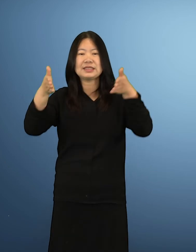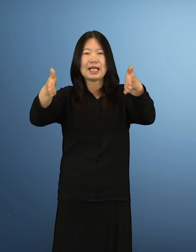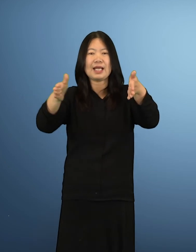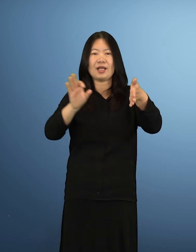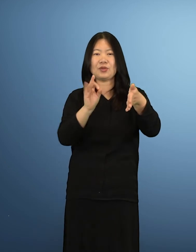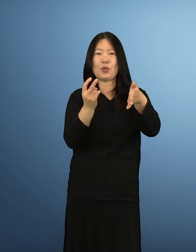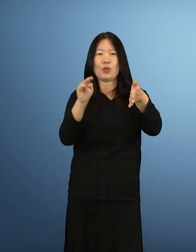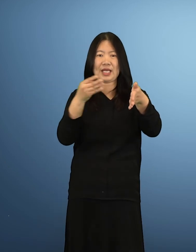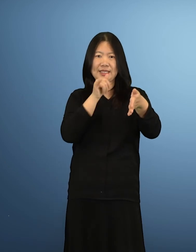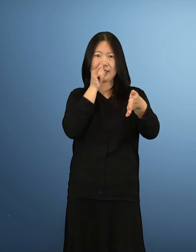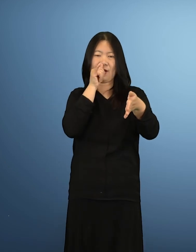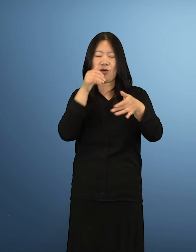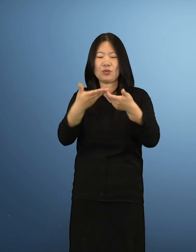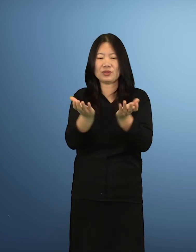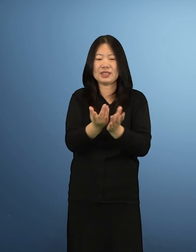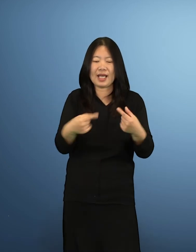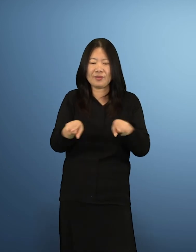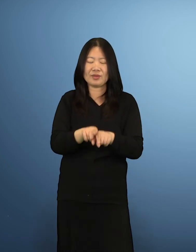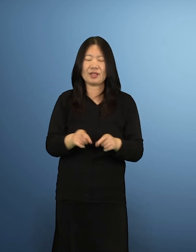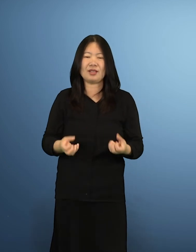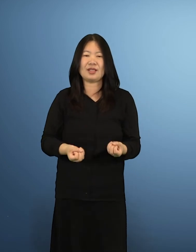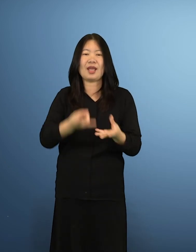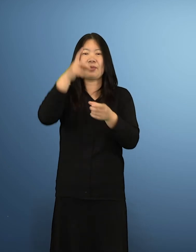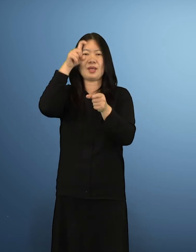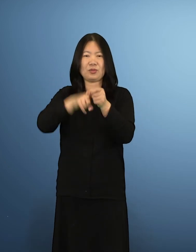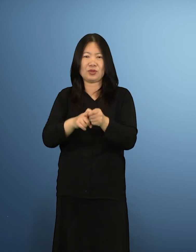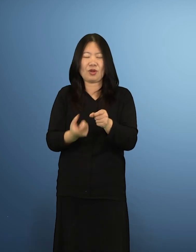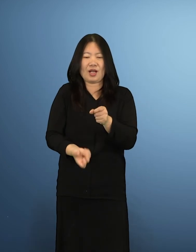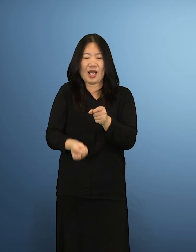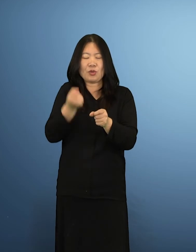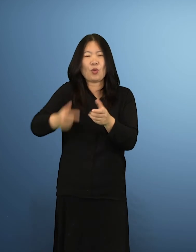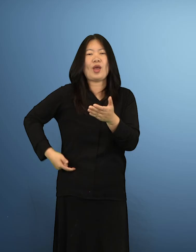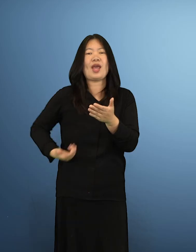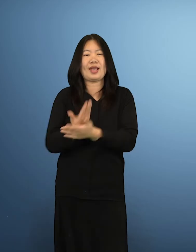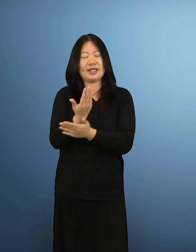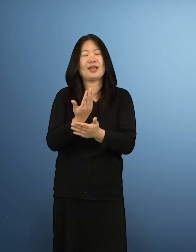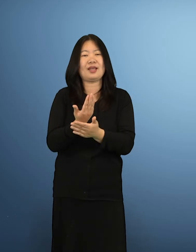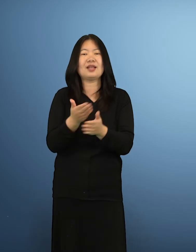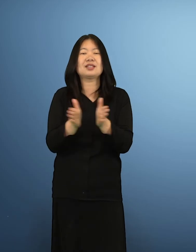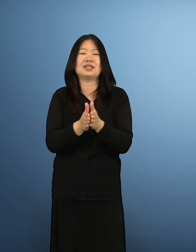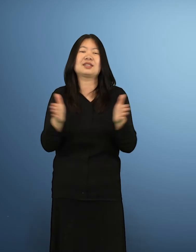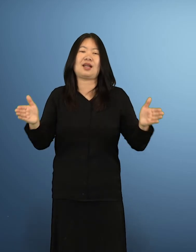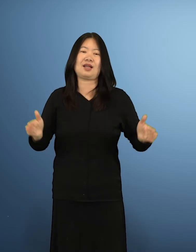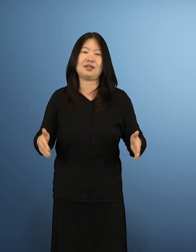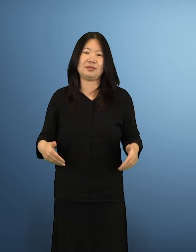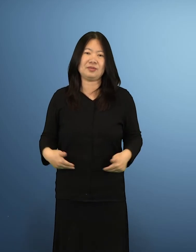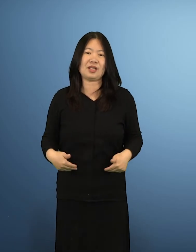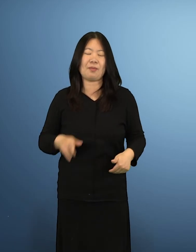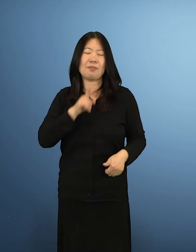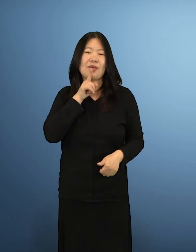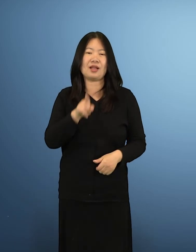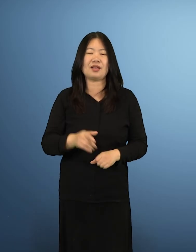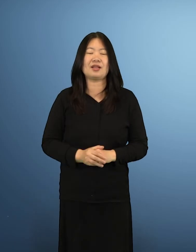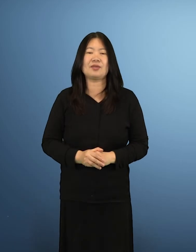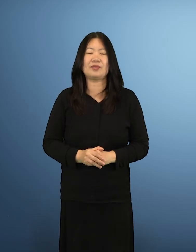공동체 제의적 회개운동. 예배의 형식이 무너지고